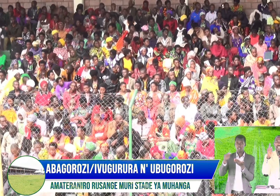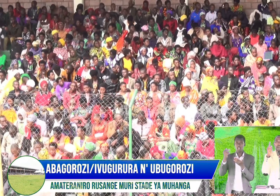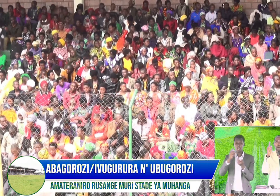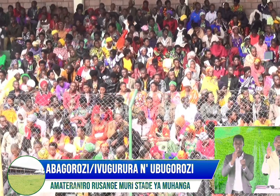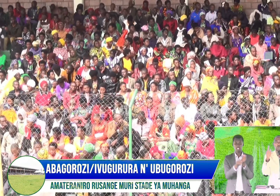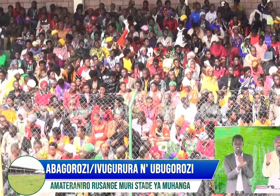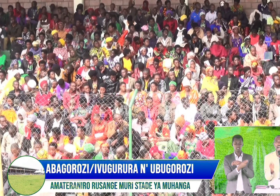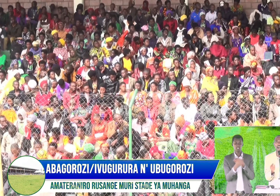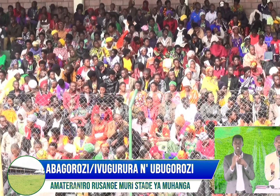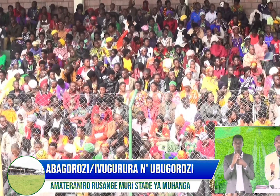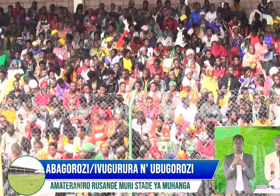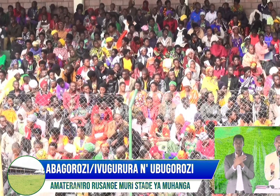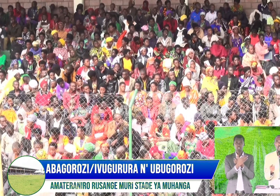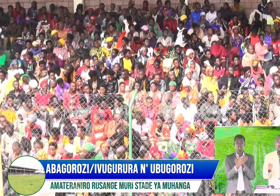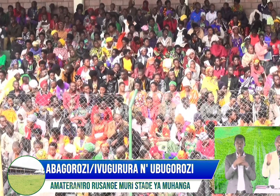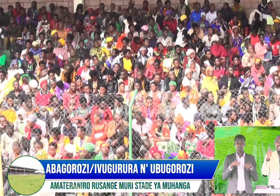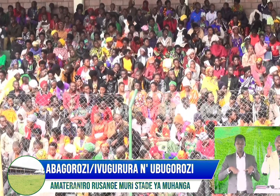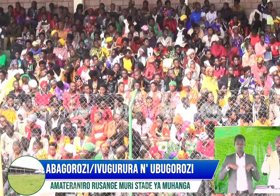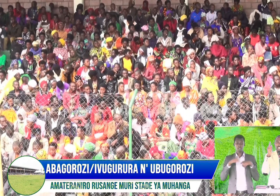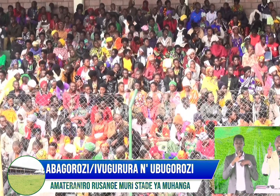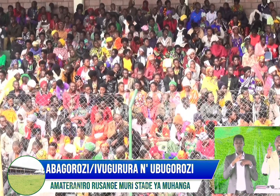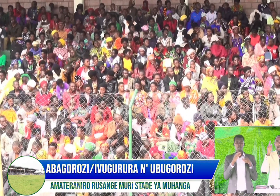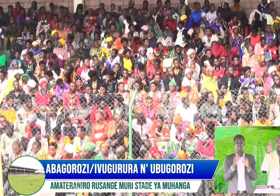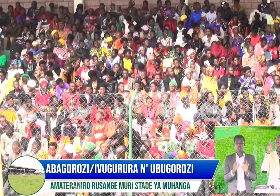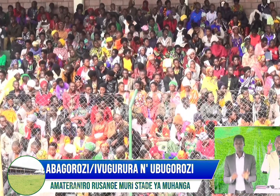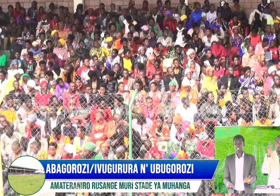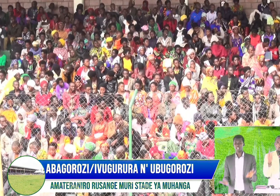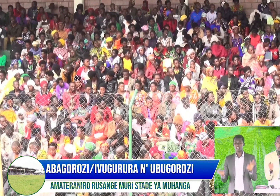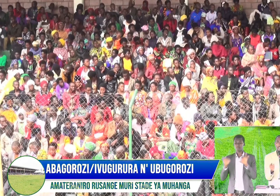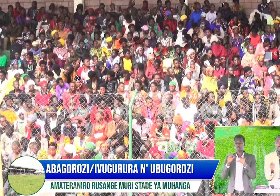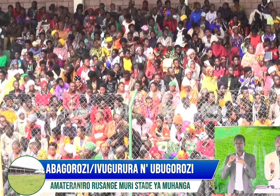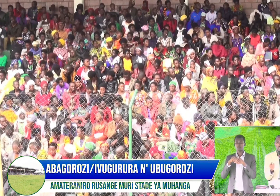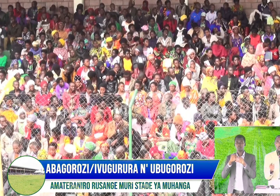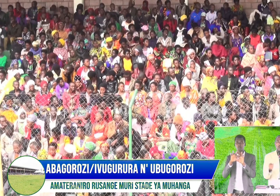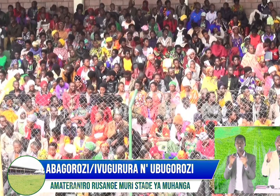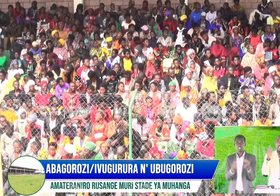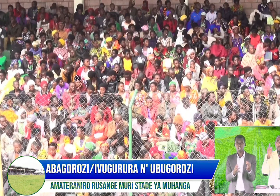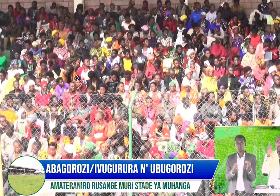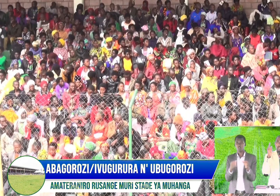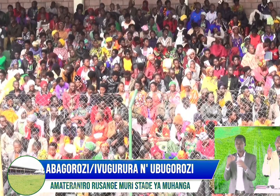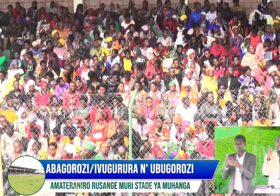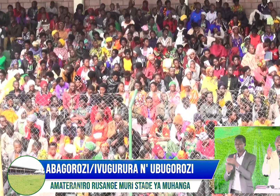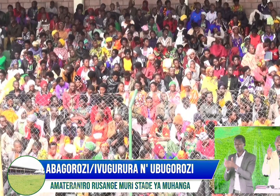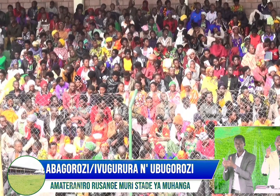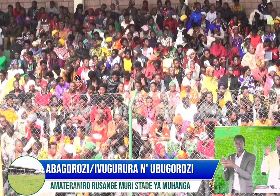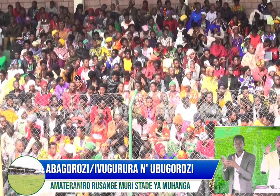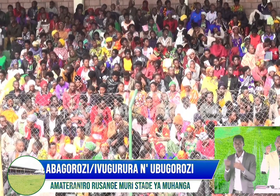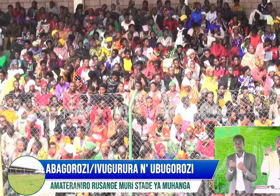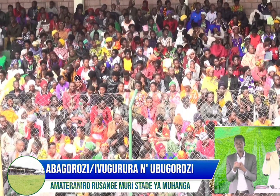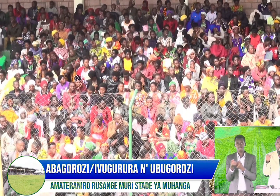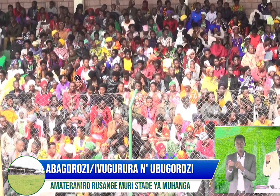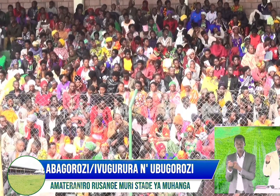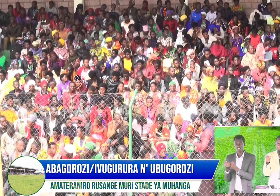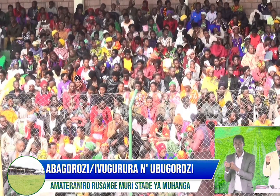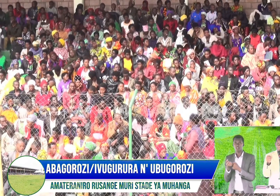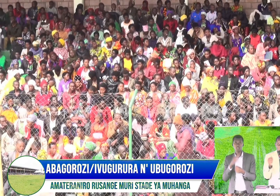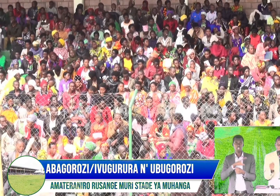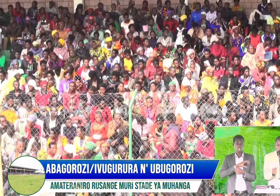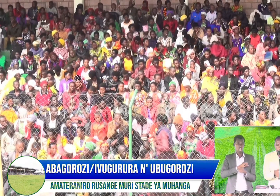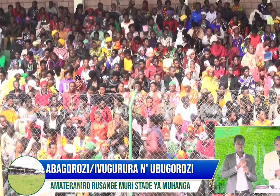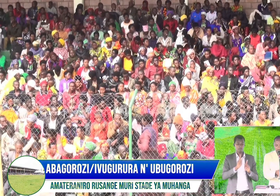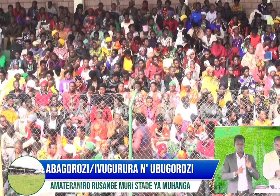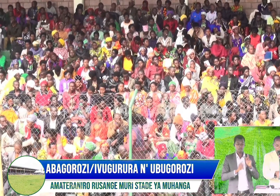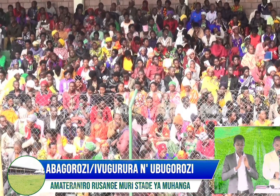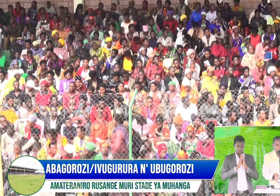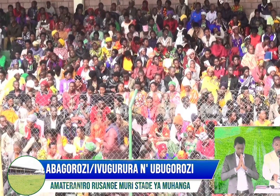ugahinduka ingirakamaro mu muryango ugahinduka ingirakamaro mu baturanyi ugashobora kwihanganira abo musengana